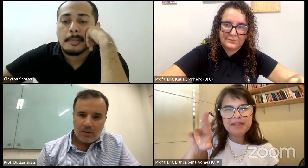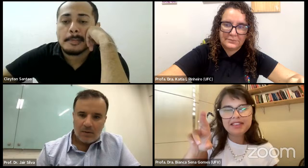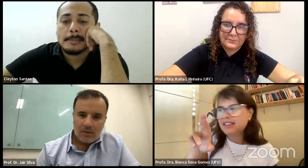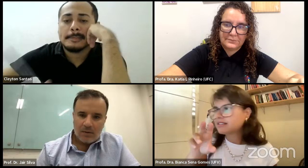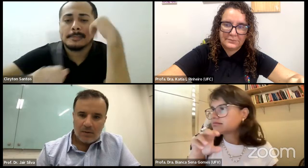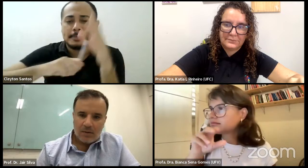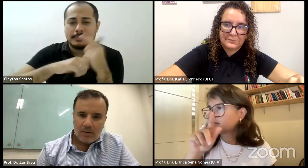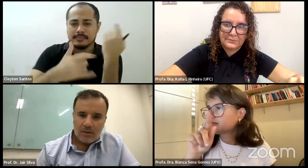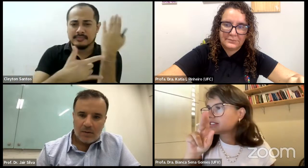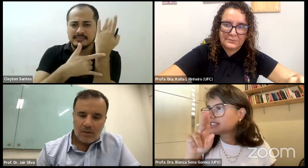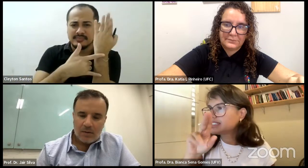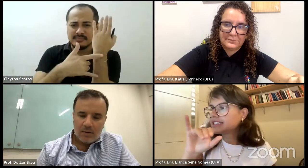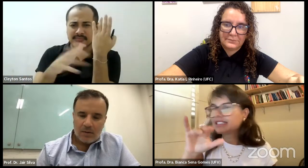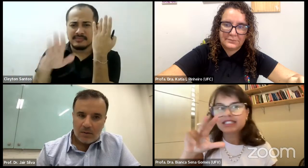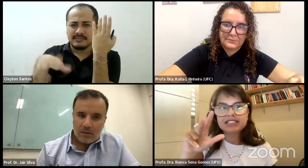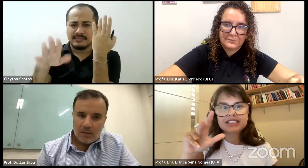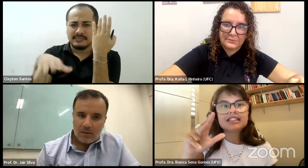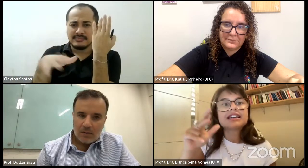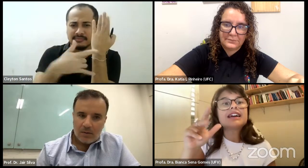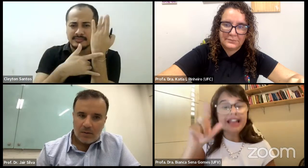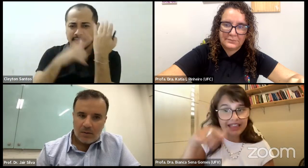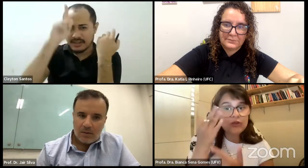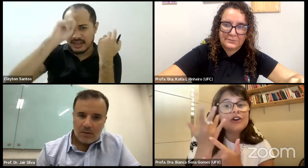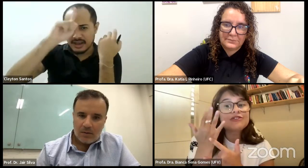Que foi orientado.